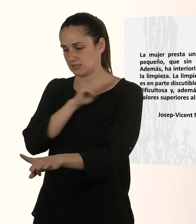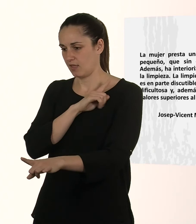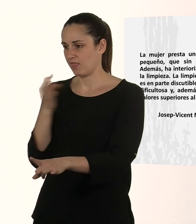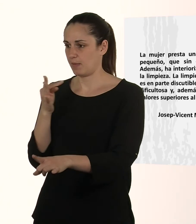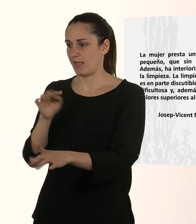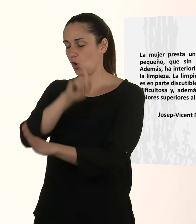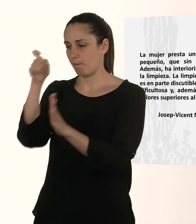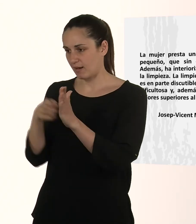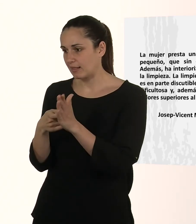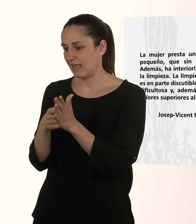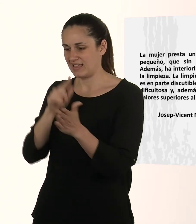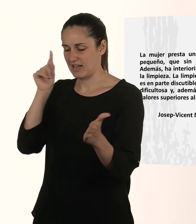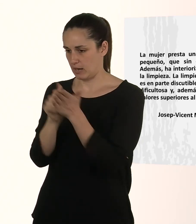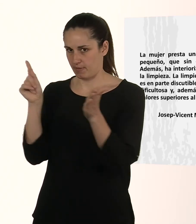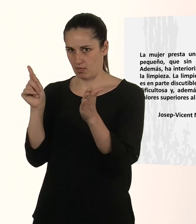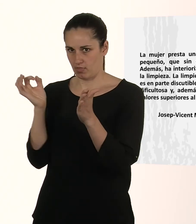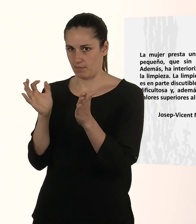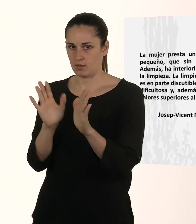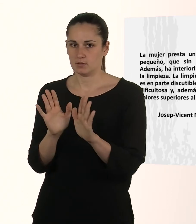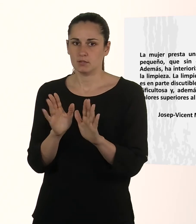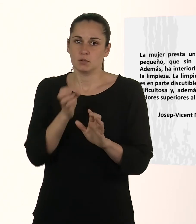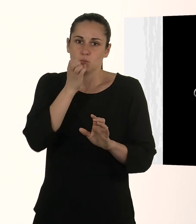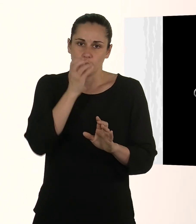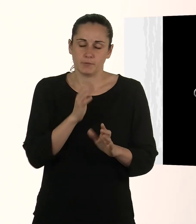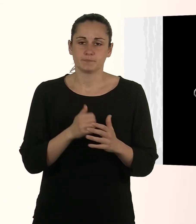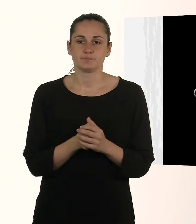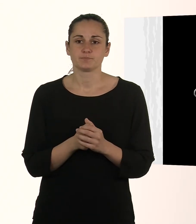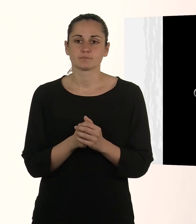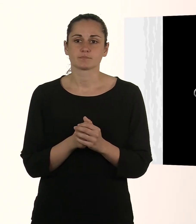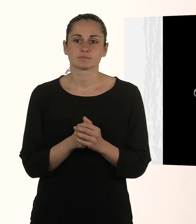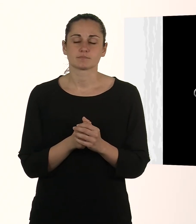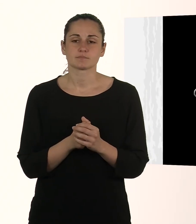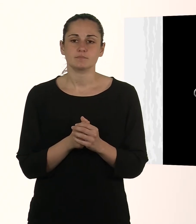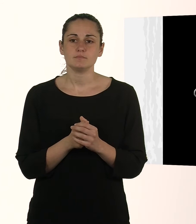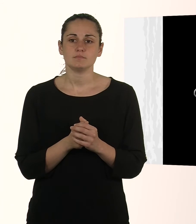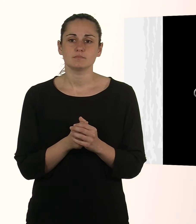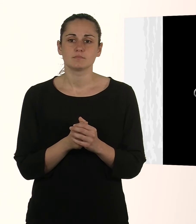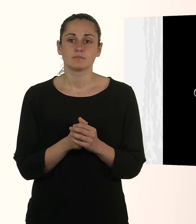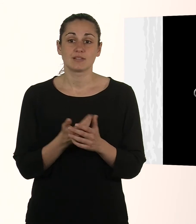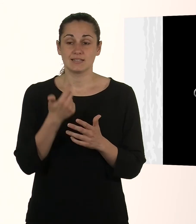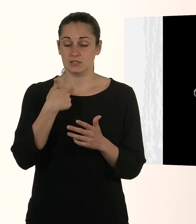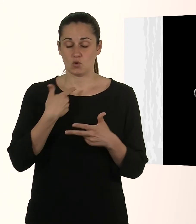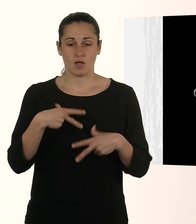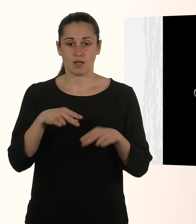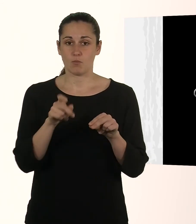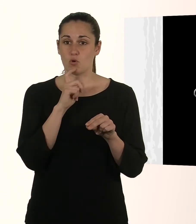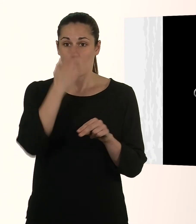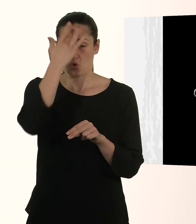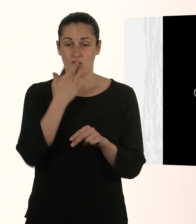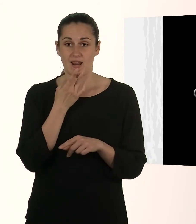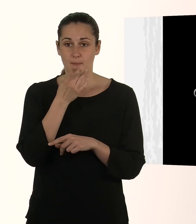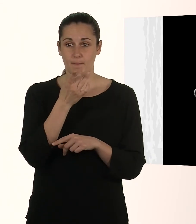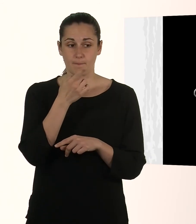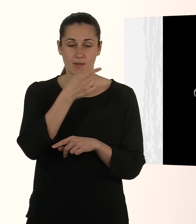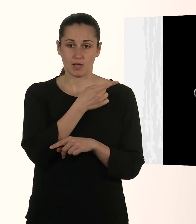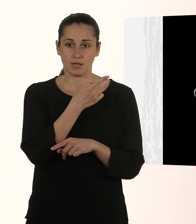parte discutible. Bueno, a partir de aquí, muchas cosas. Y terminaría esto con esta imagen que me parece